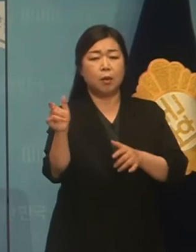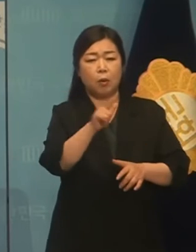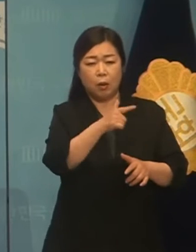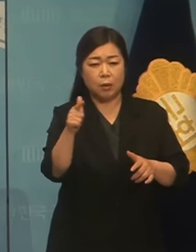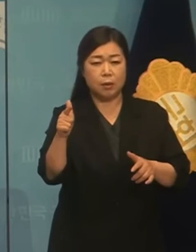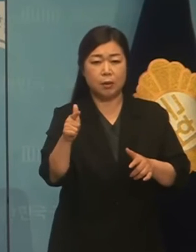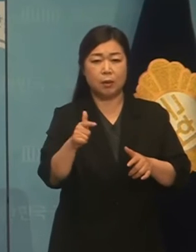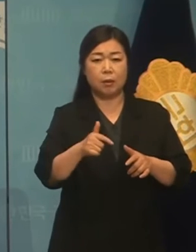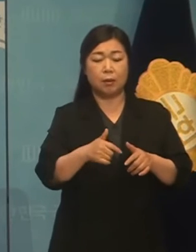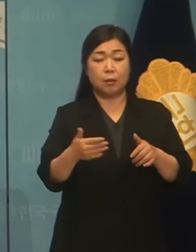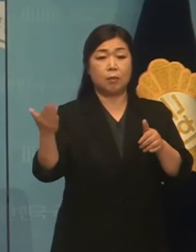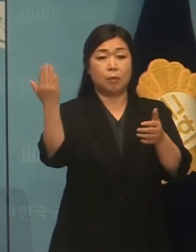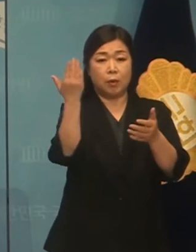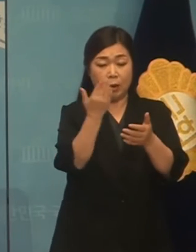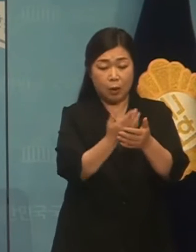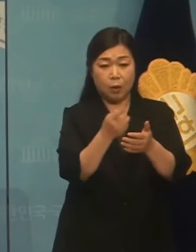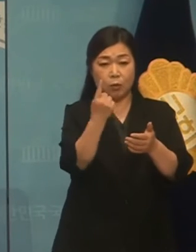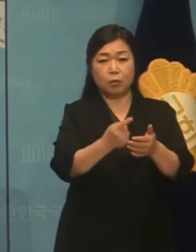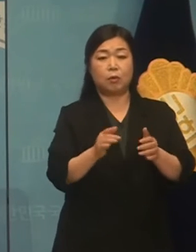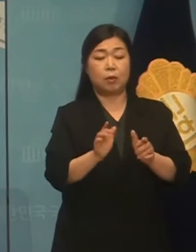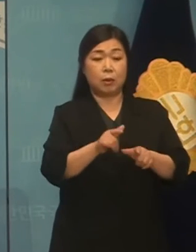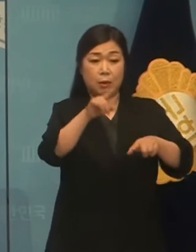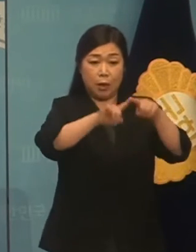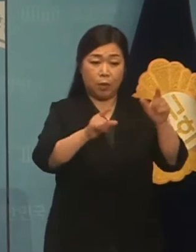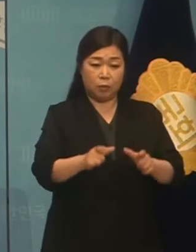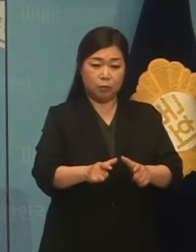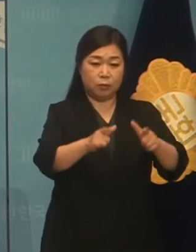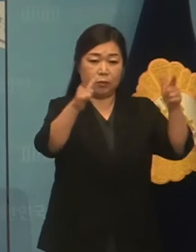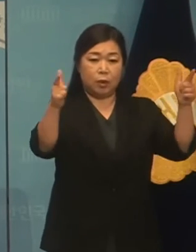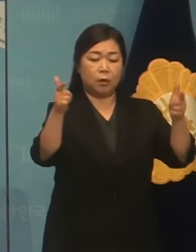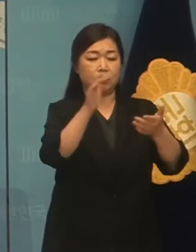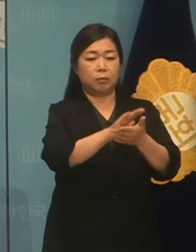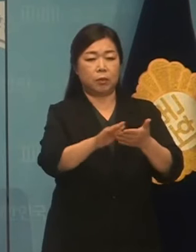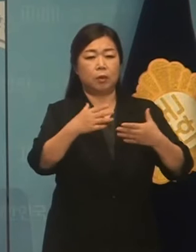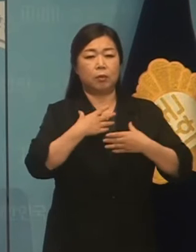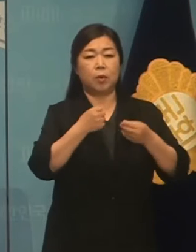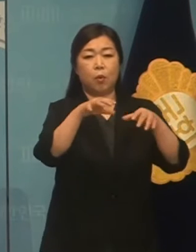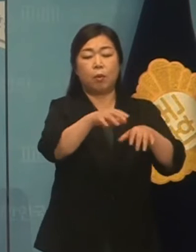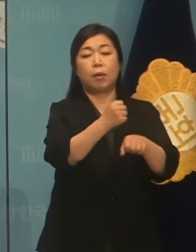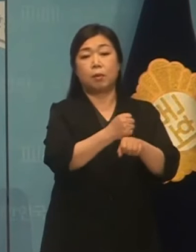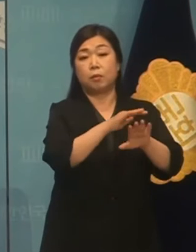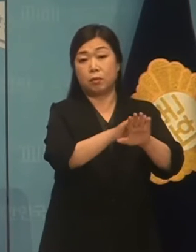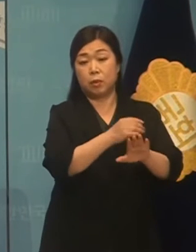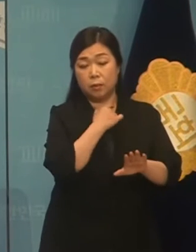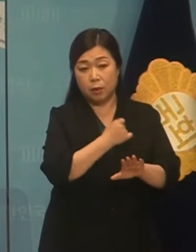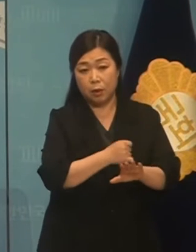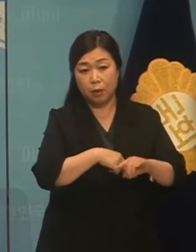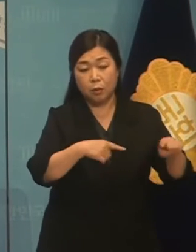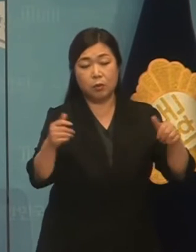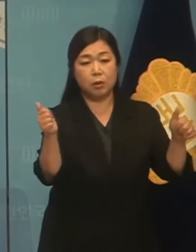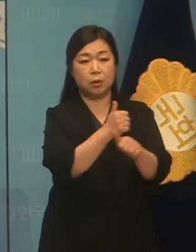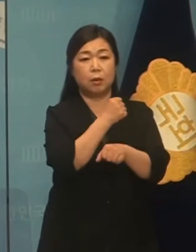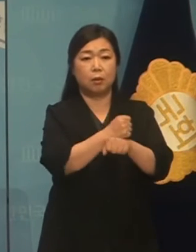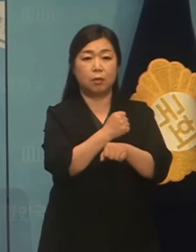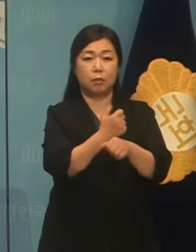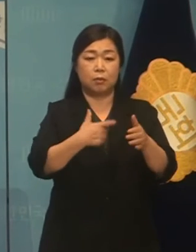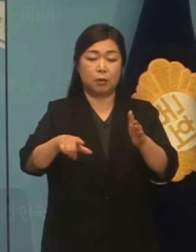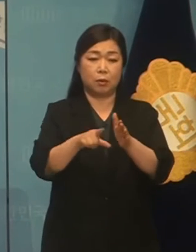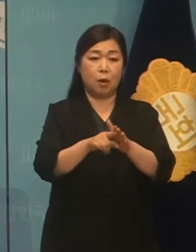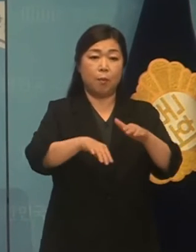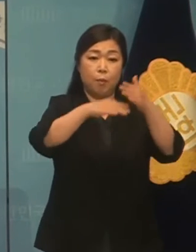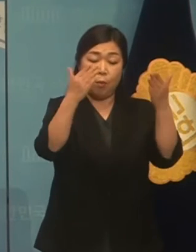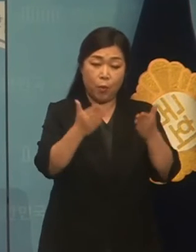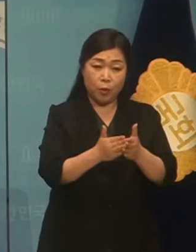새들이 날아와 깃드는 울창한 나무로 만들 것입니다. 정권 부처의 대의에 참전하고자 하는